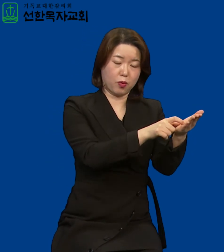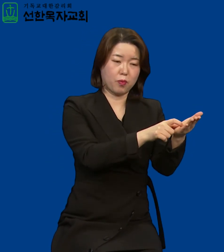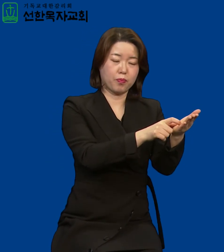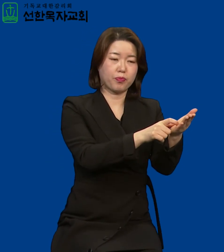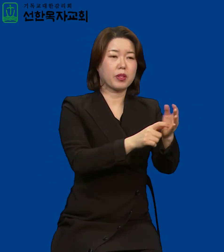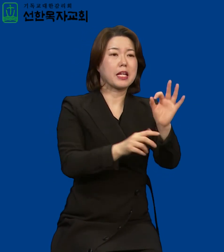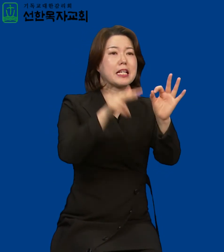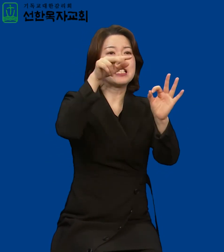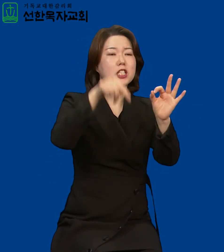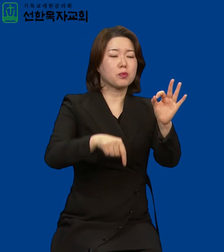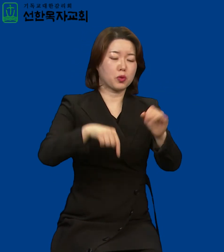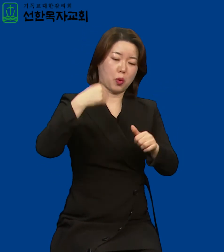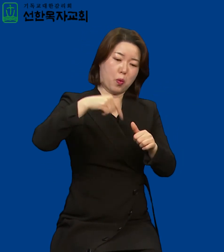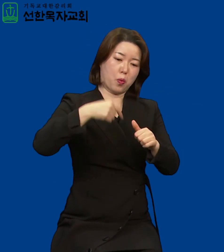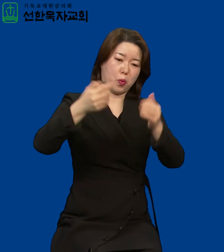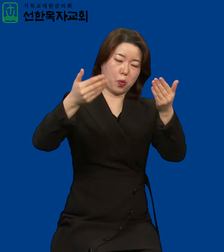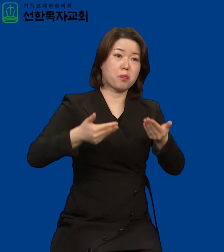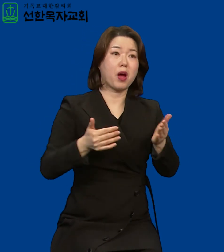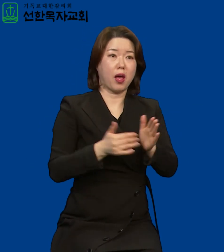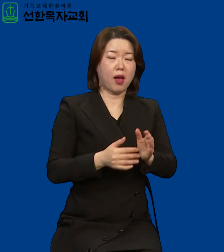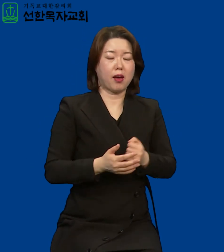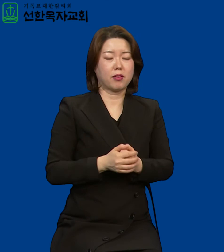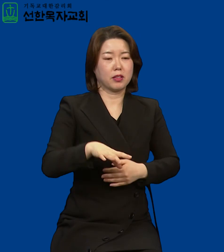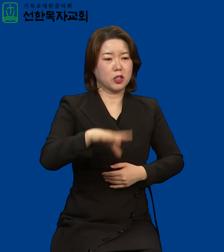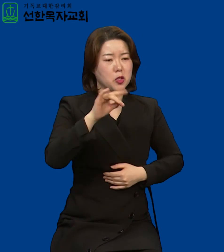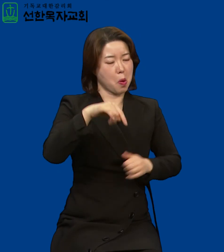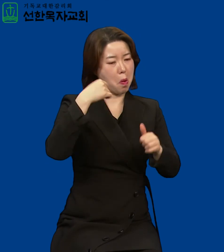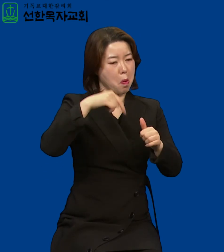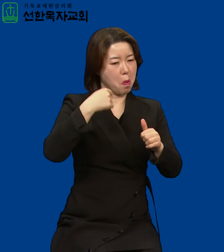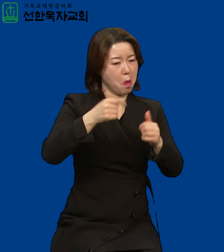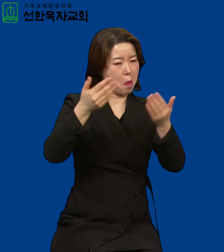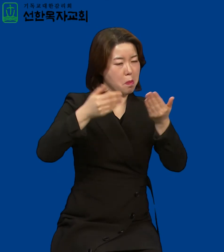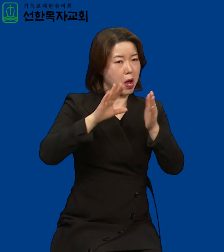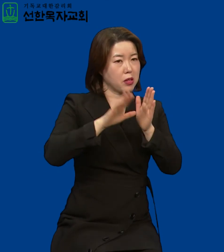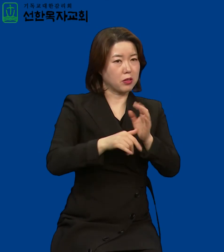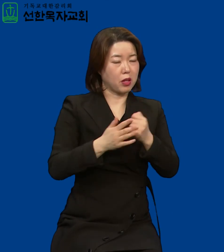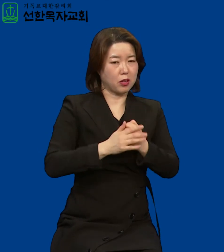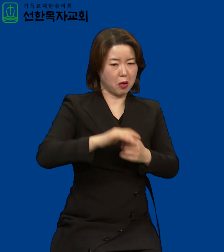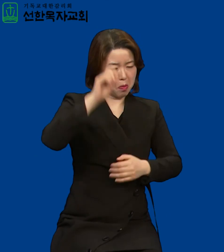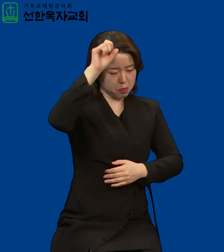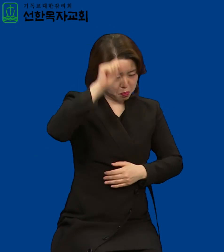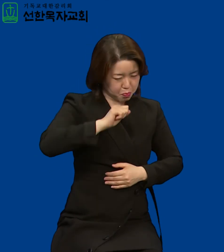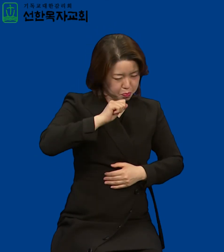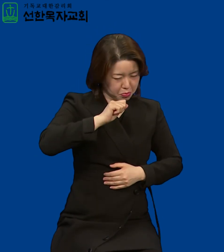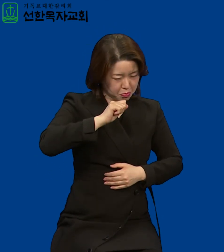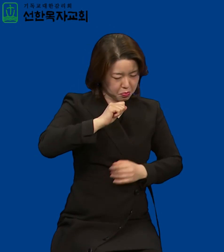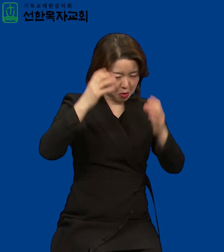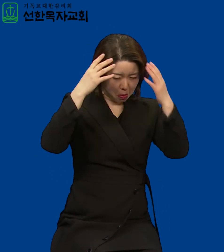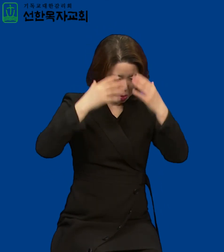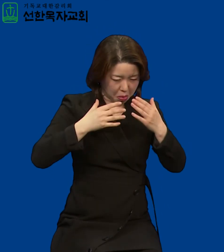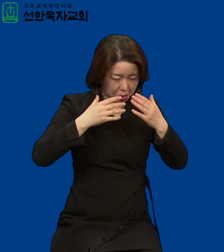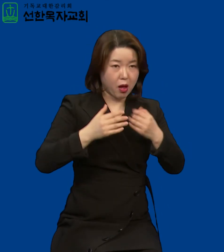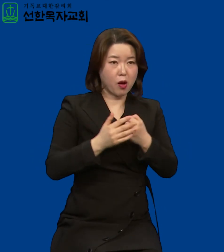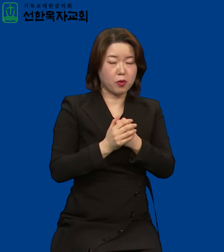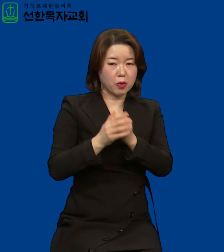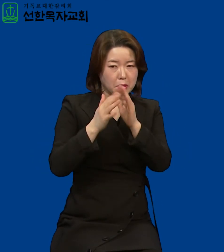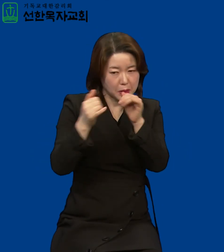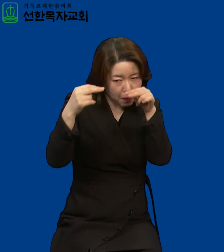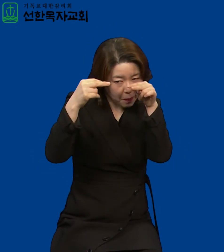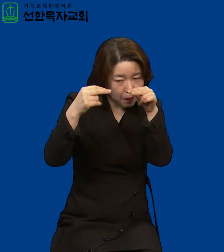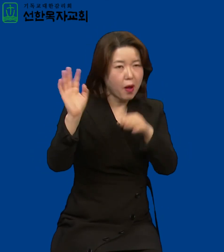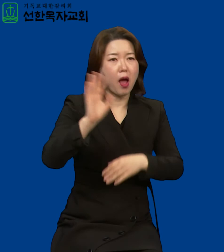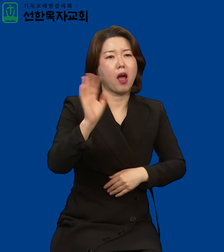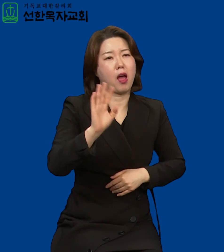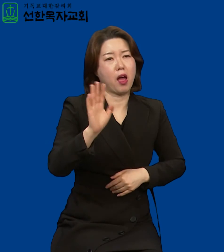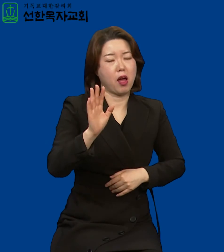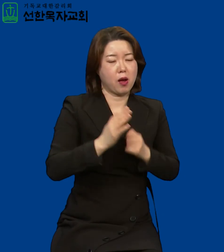받았어요. 처음에 양육을 받을 때는 모자를 푹 눌러 쓰고 사람 얼굴도 마주치지